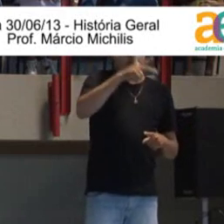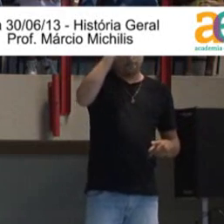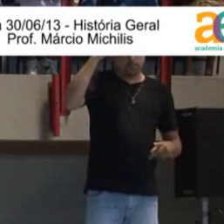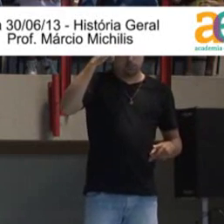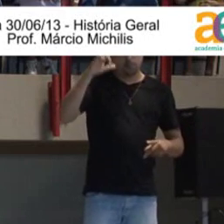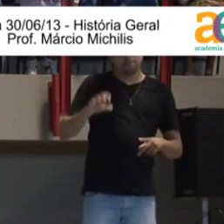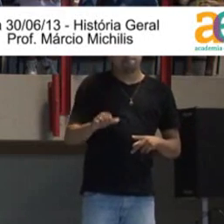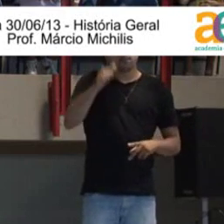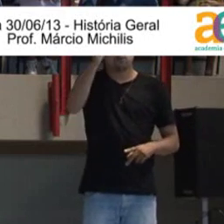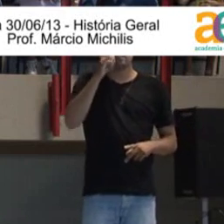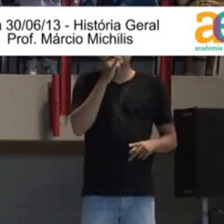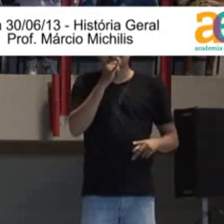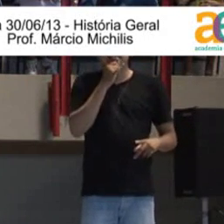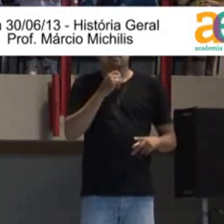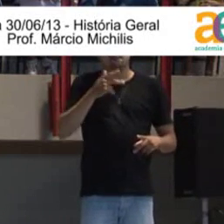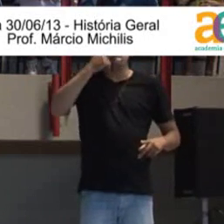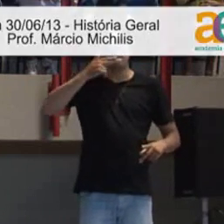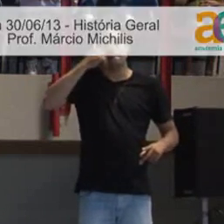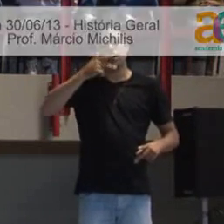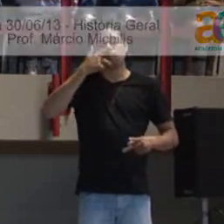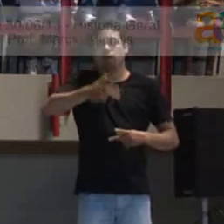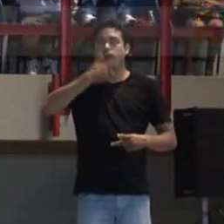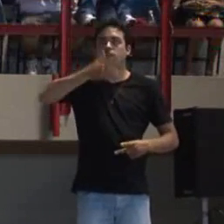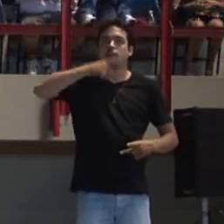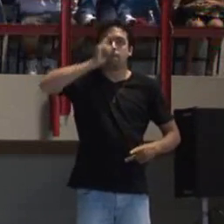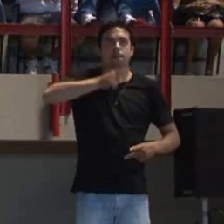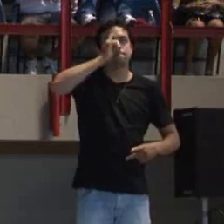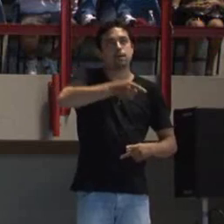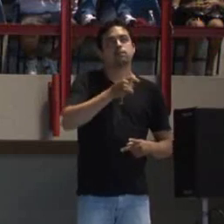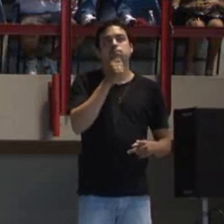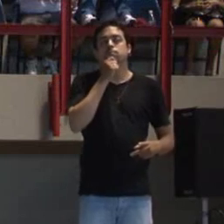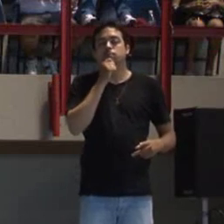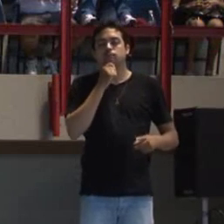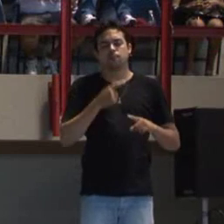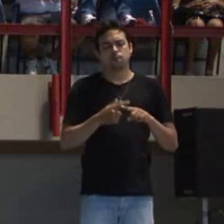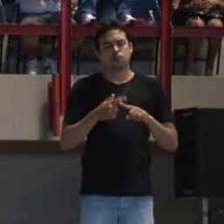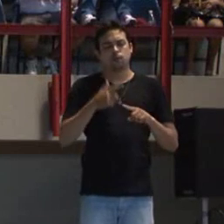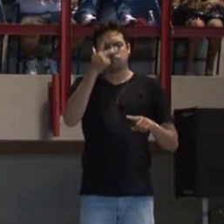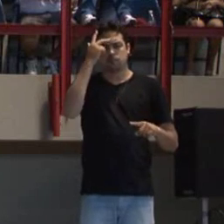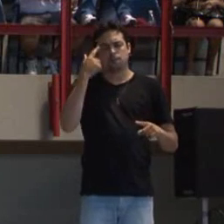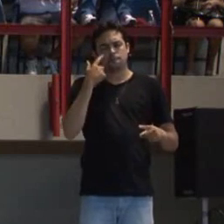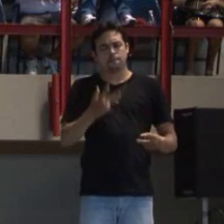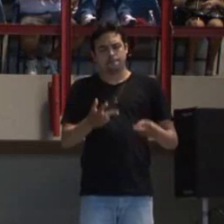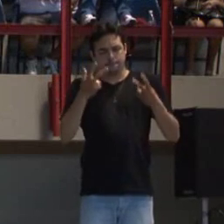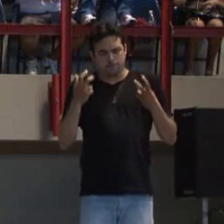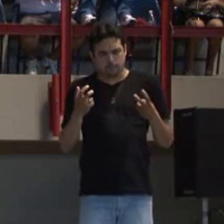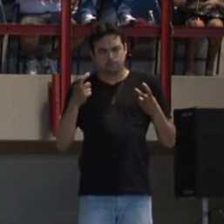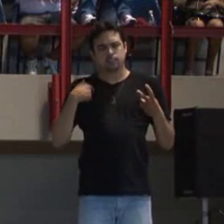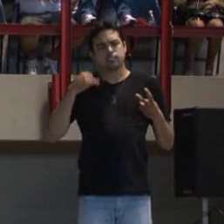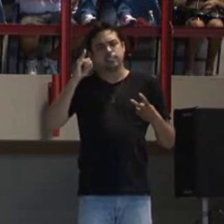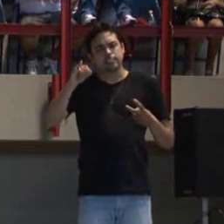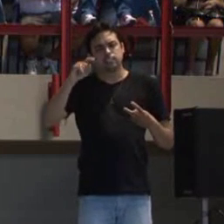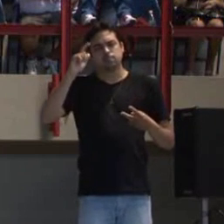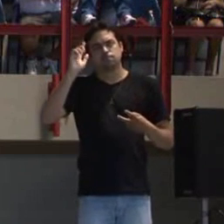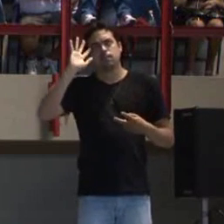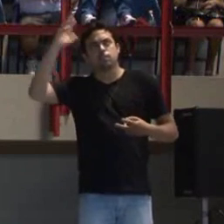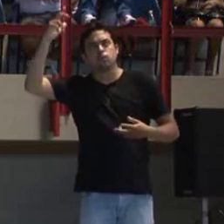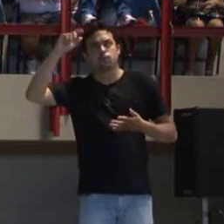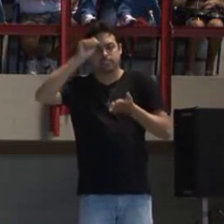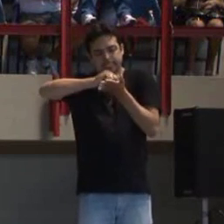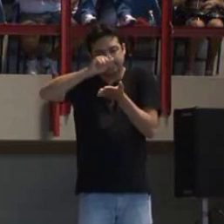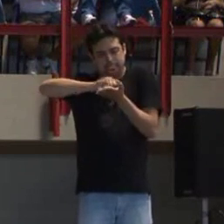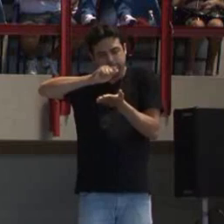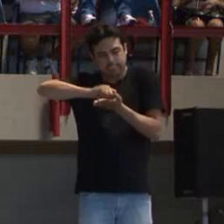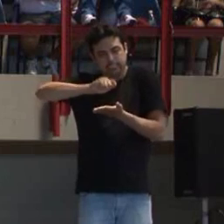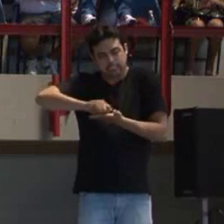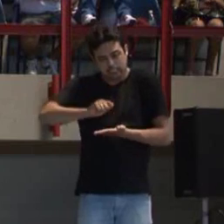coisa é você não ter que ficar repetindo. O ser humano percebeu que se ele desenvolvesse a escrita,